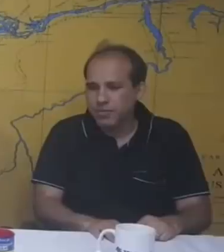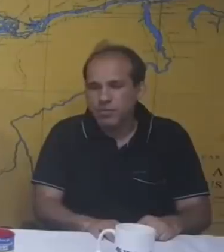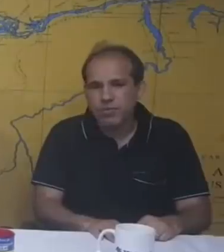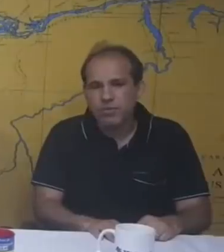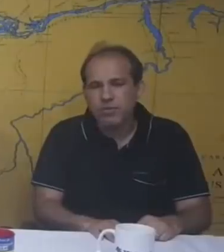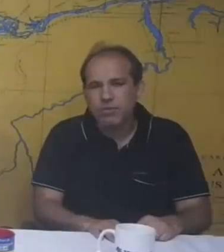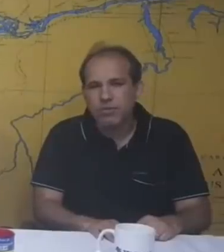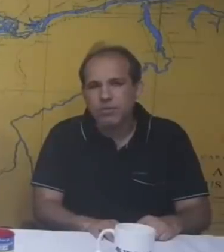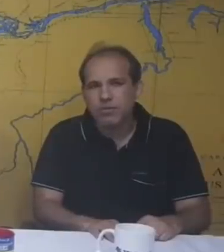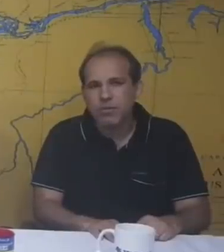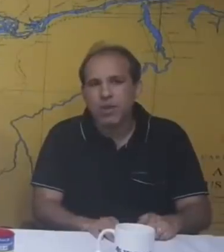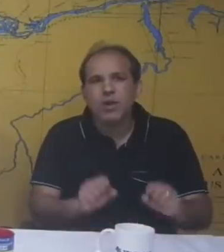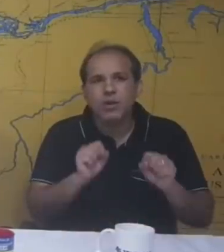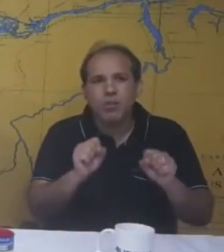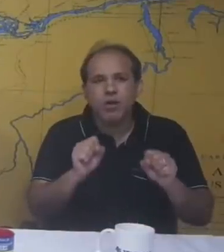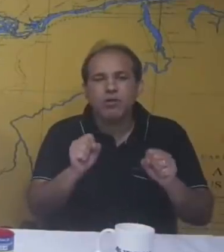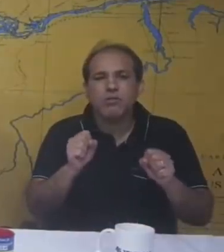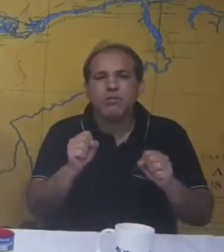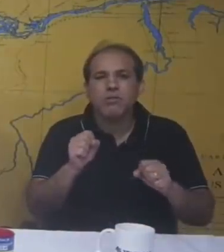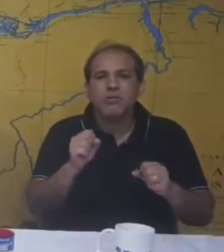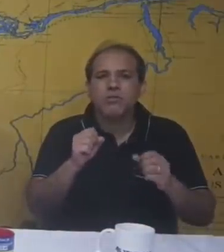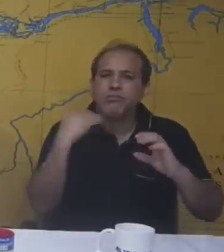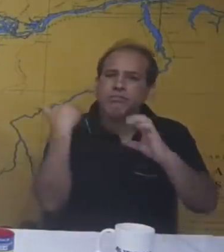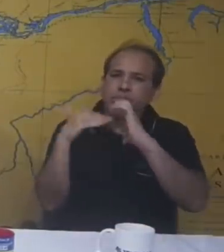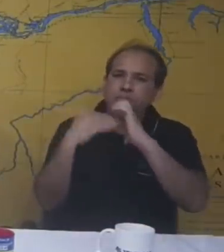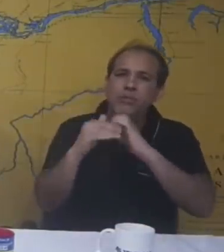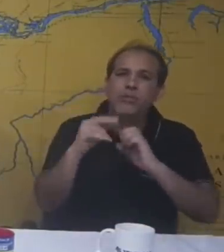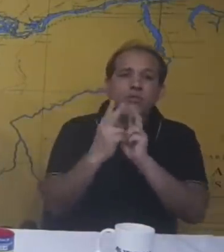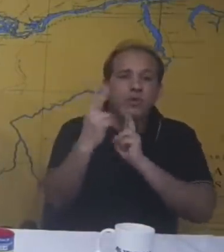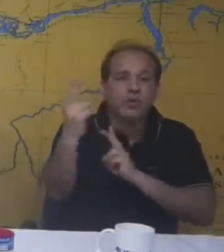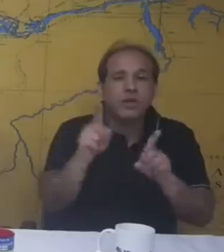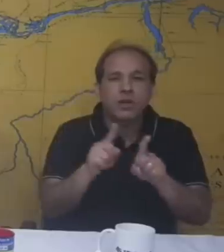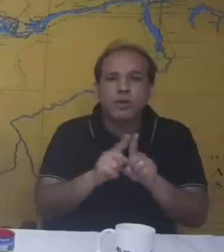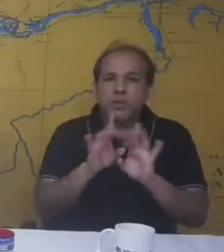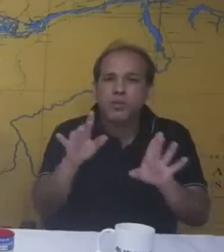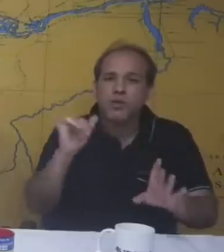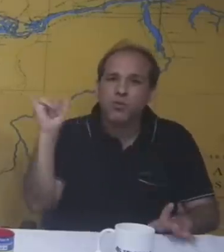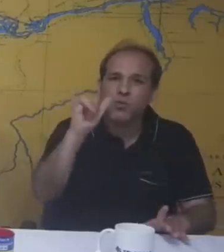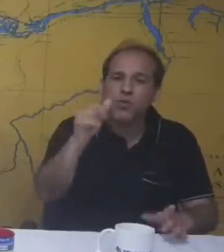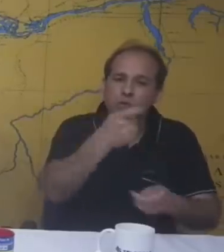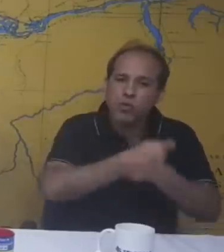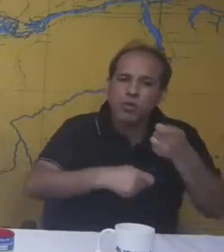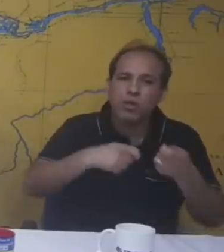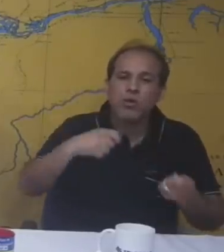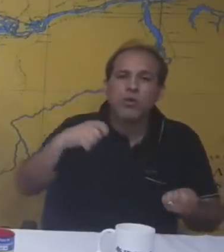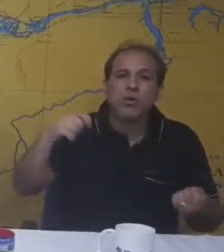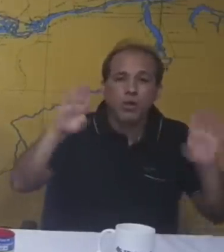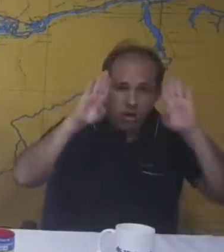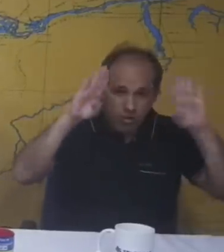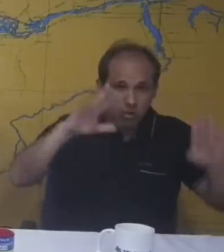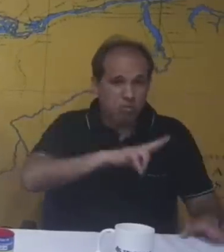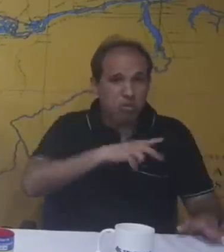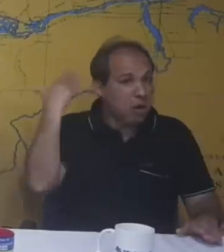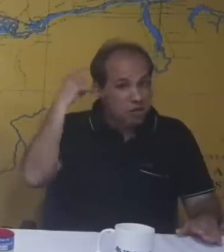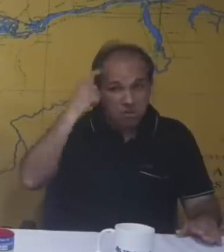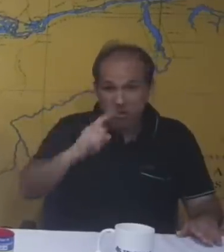avião. Você pode transportar de forma virtual esse negócio aí. Liberação de voos comerciais em aeroportos privados. Você não sabia